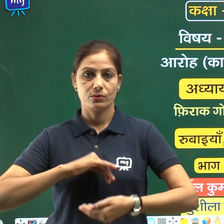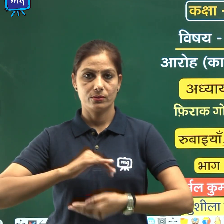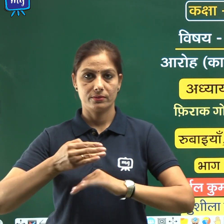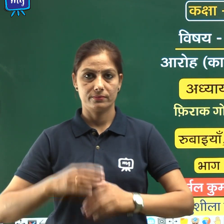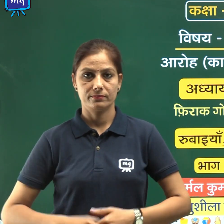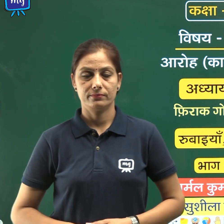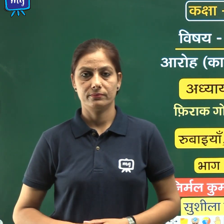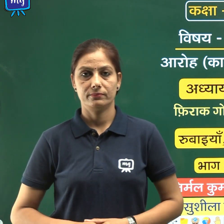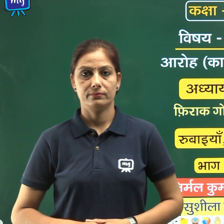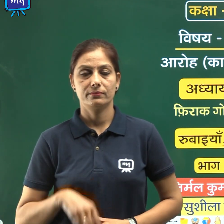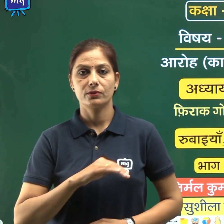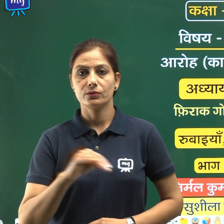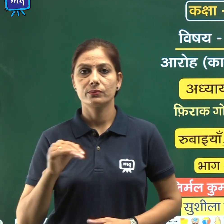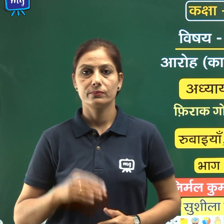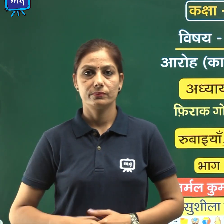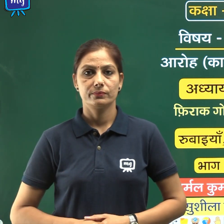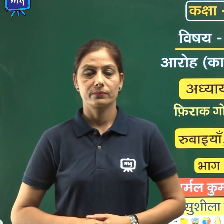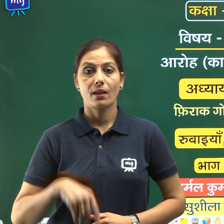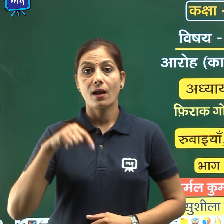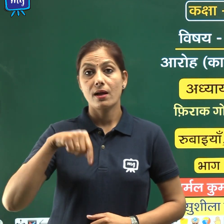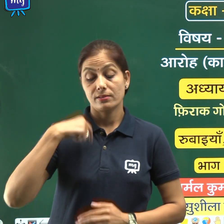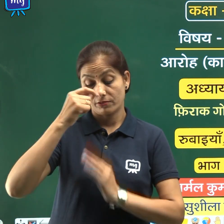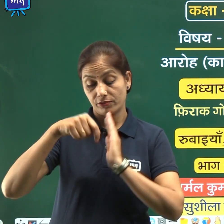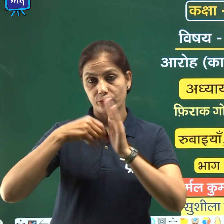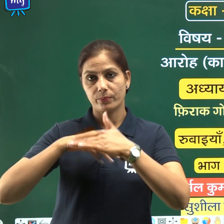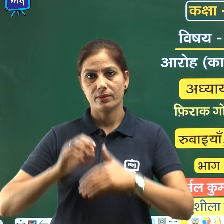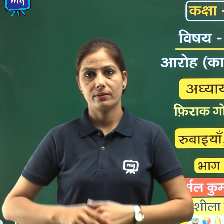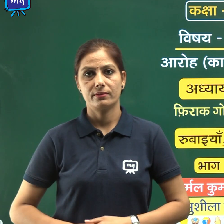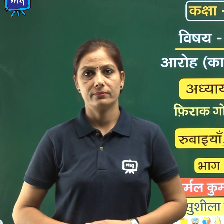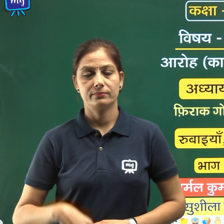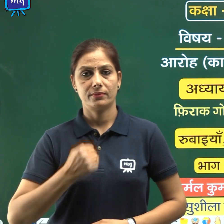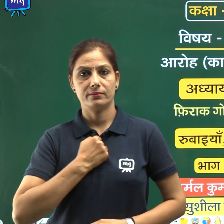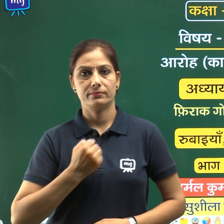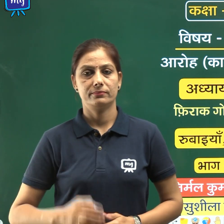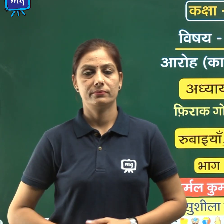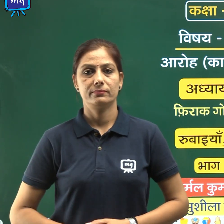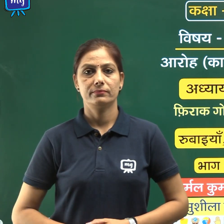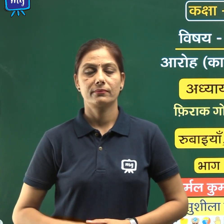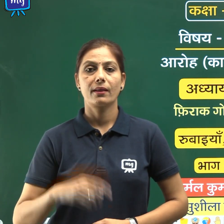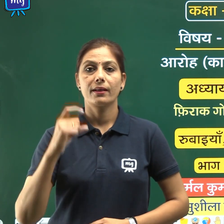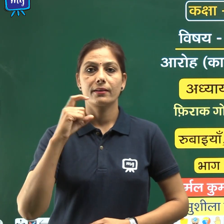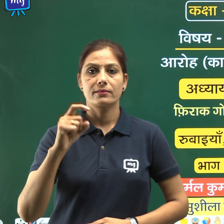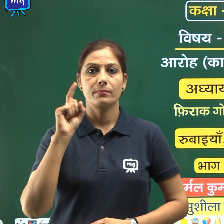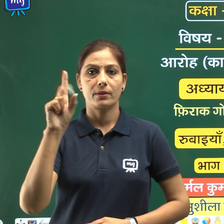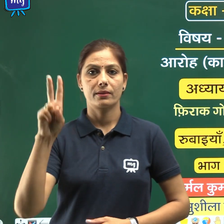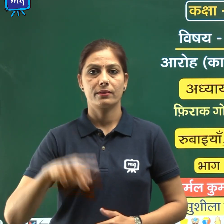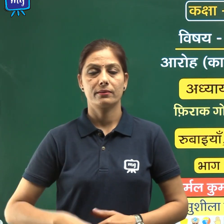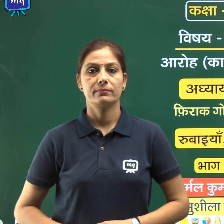चौधरी। बच्चों, आज के वीडियो में हम कक्षा 12